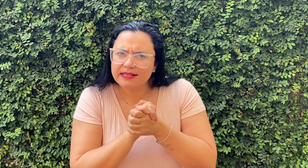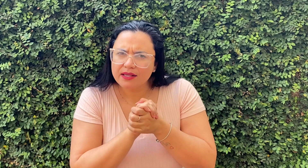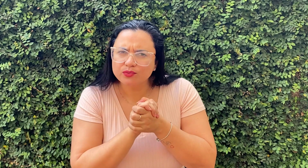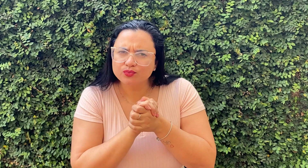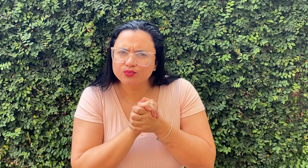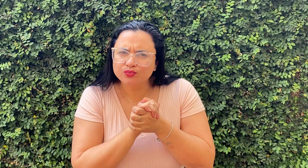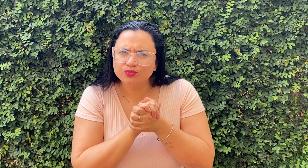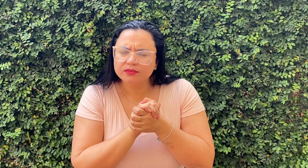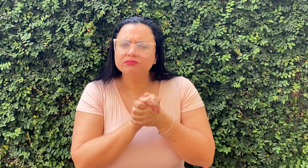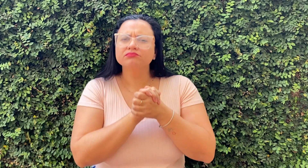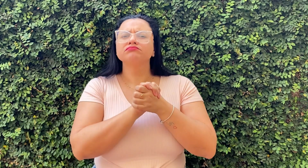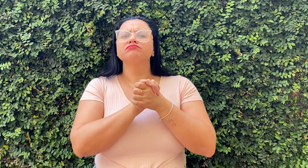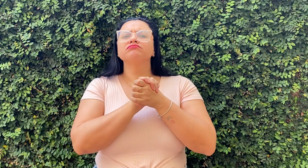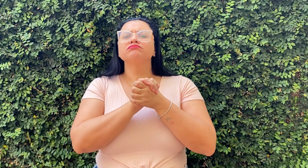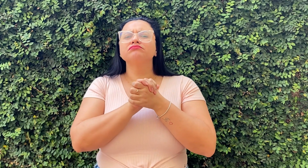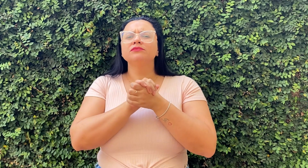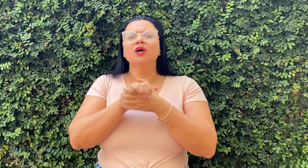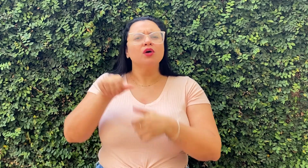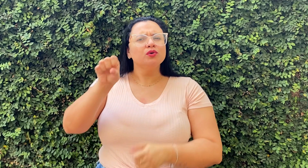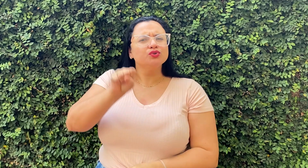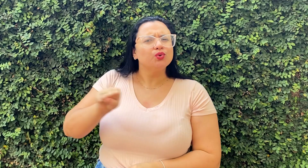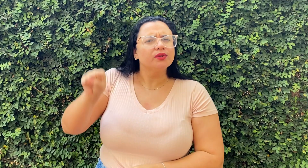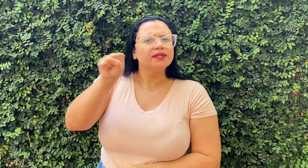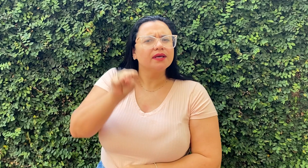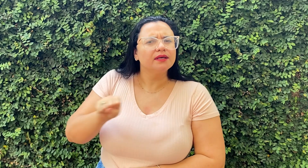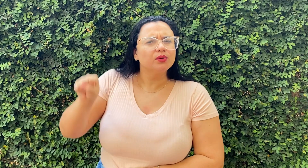casado? Ou solteiro?